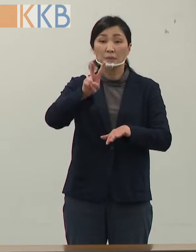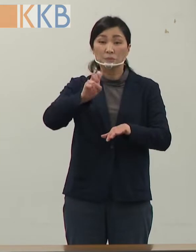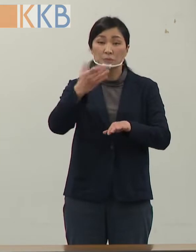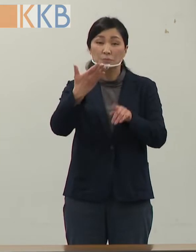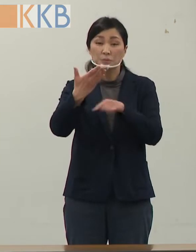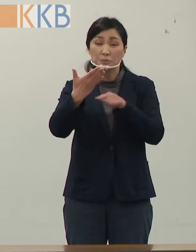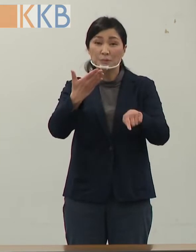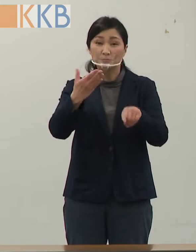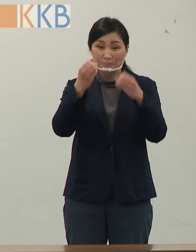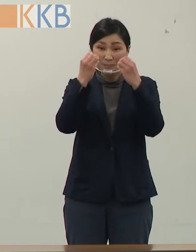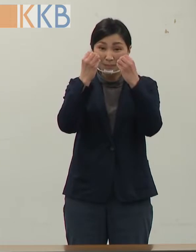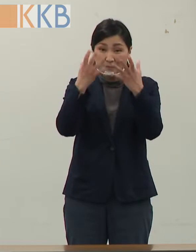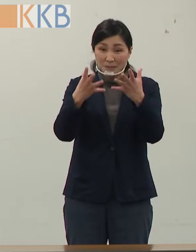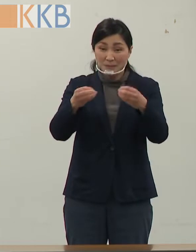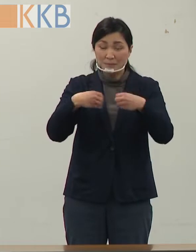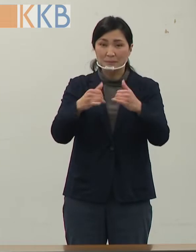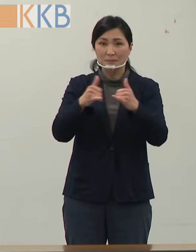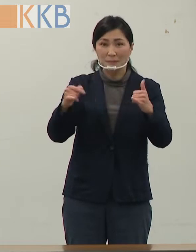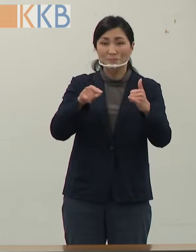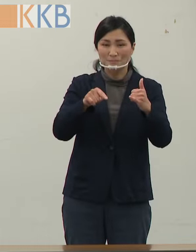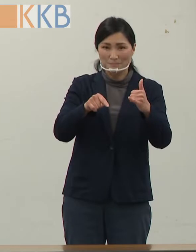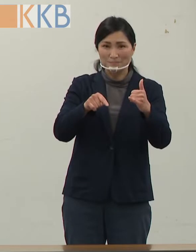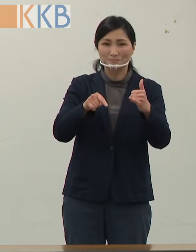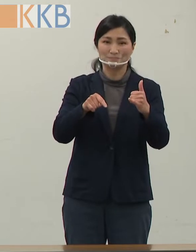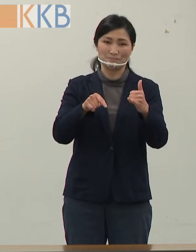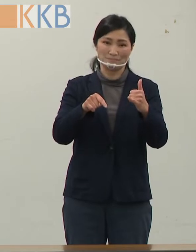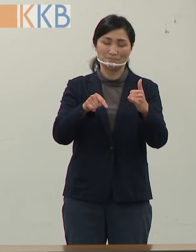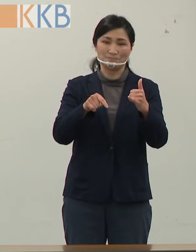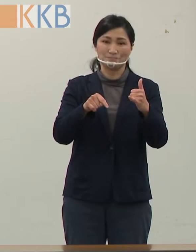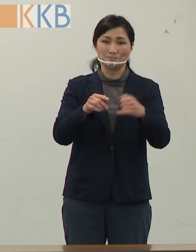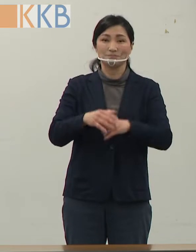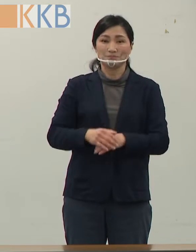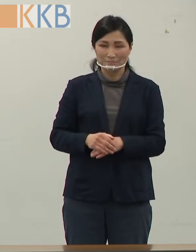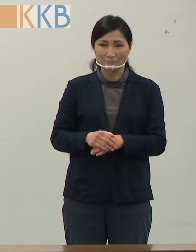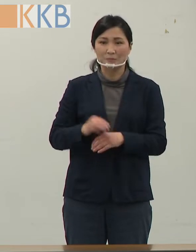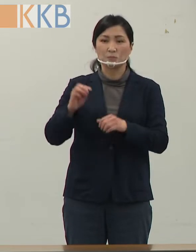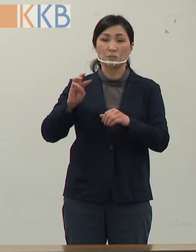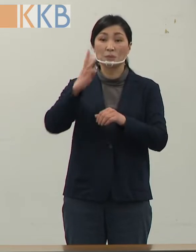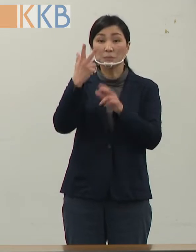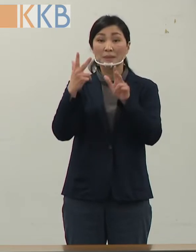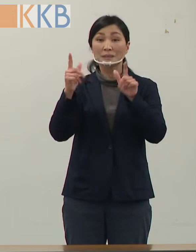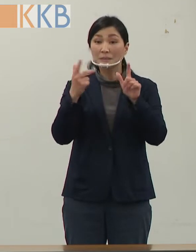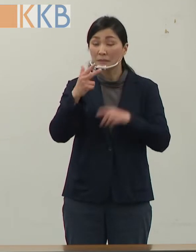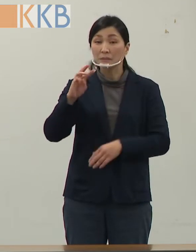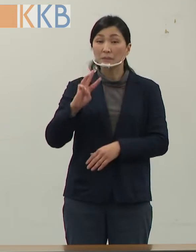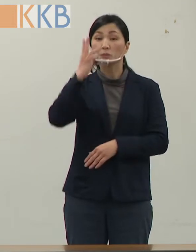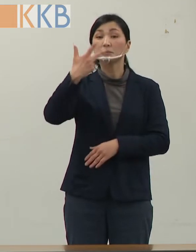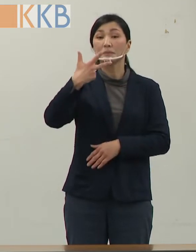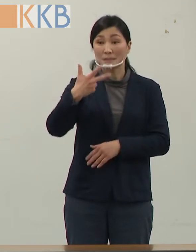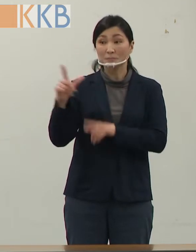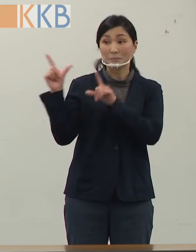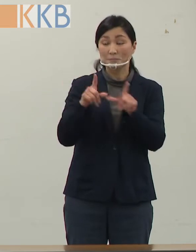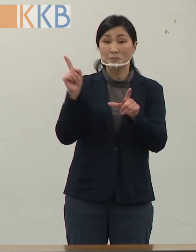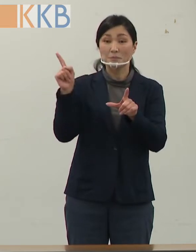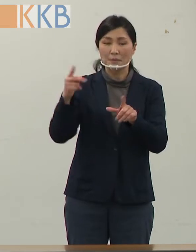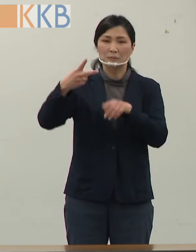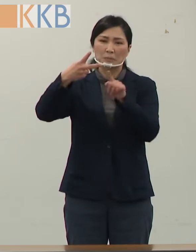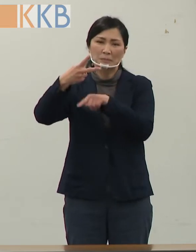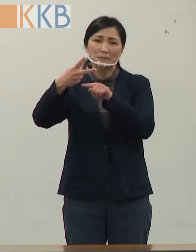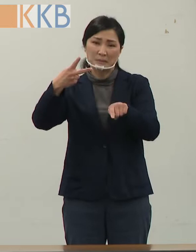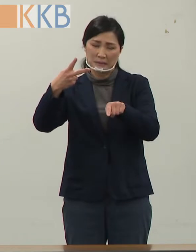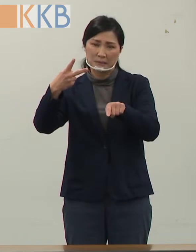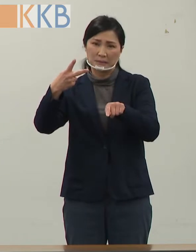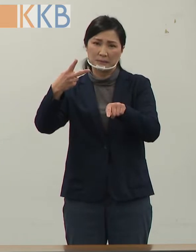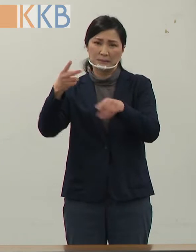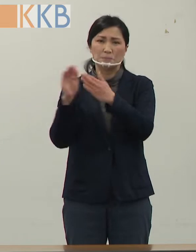新規感染者と、鹿児島市において発表されました2名の死亡者、新たに児童施設でのクラスターが確認